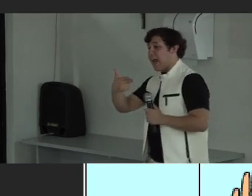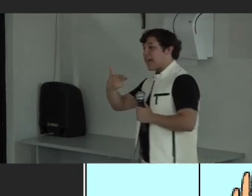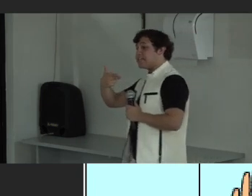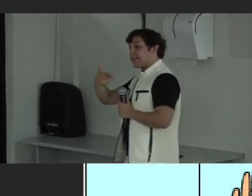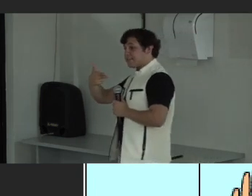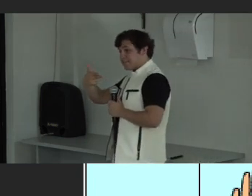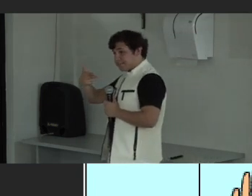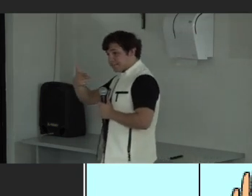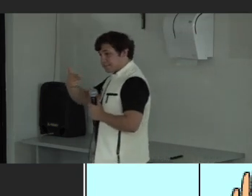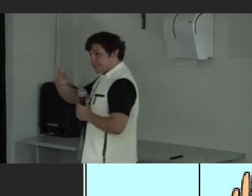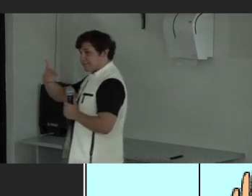H.